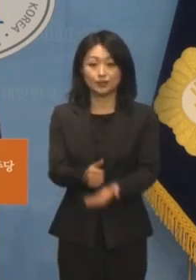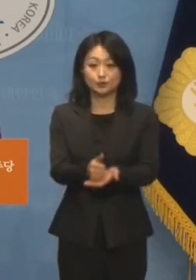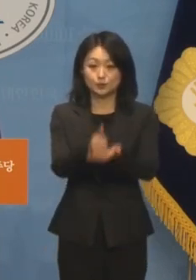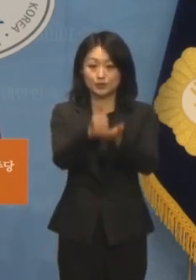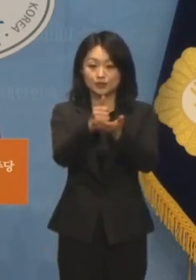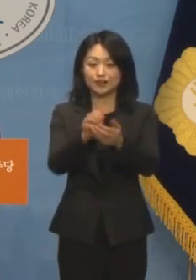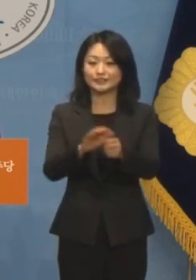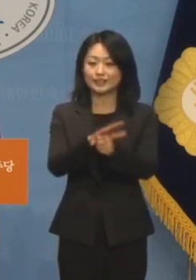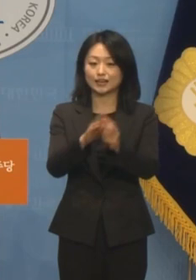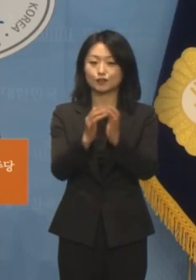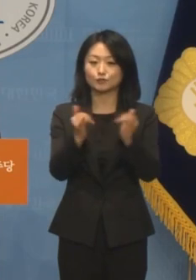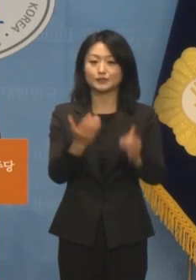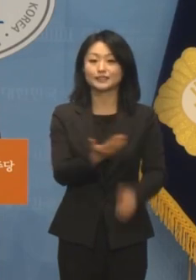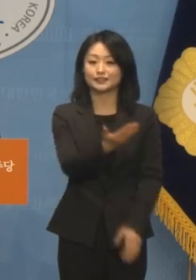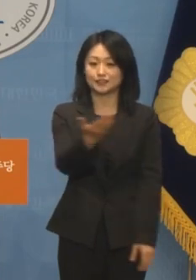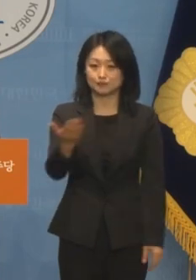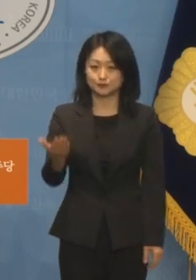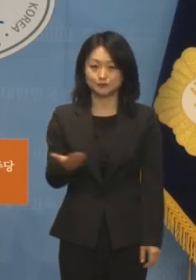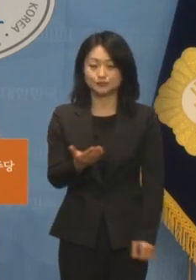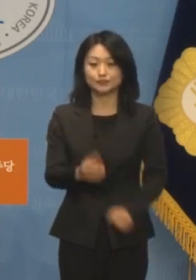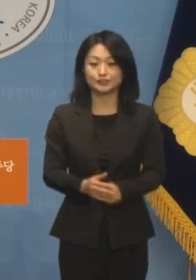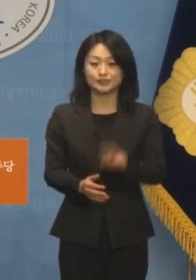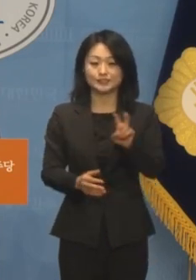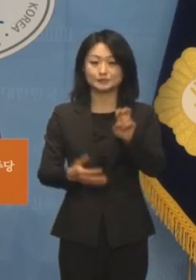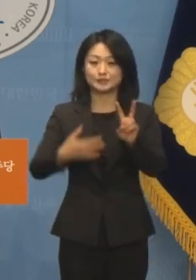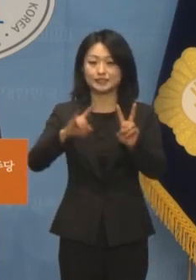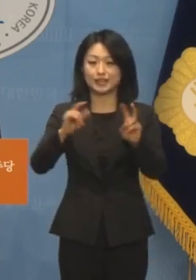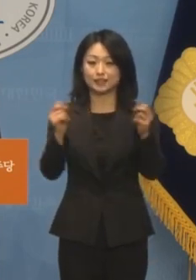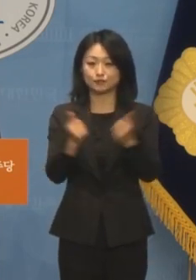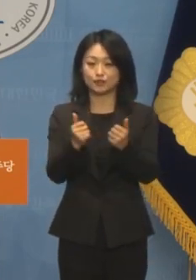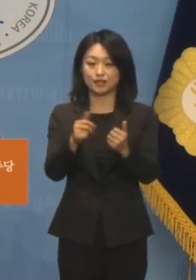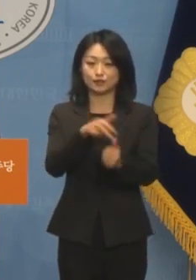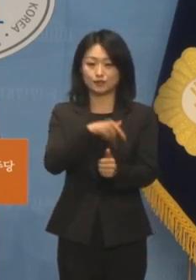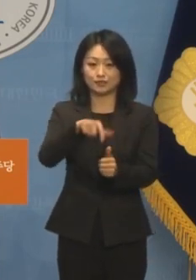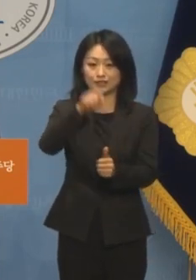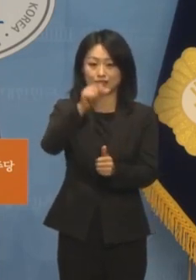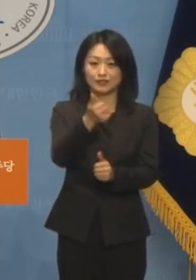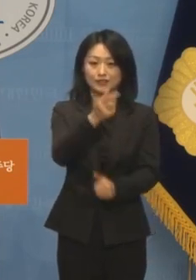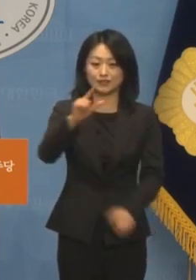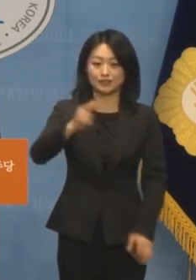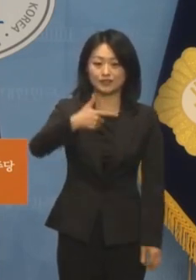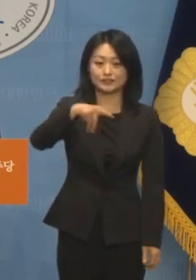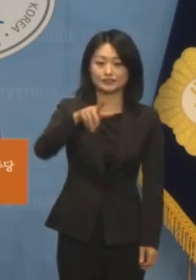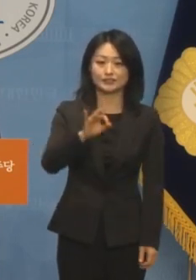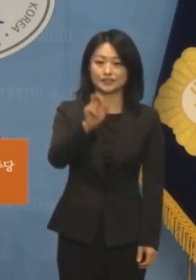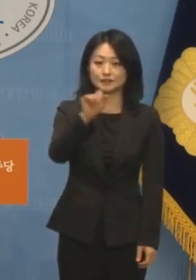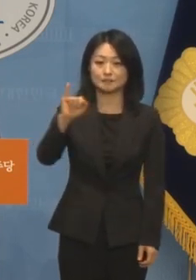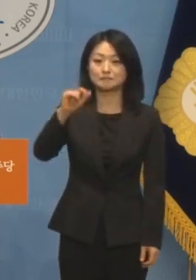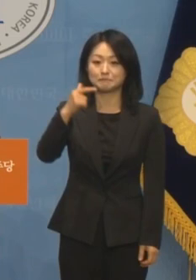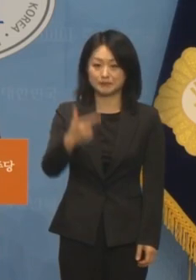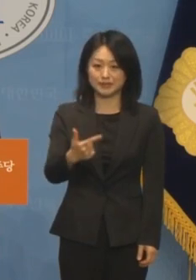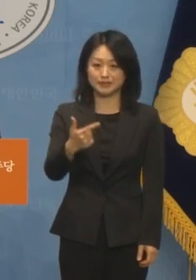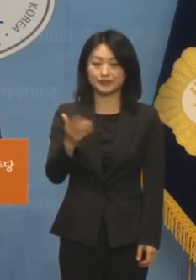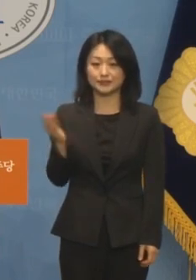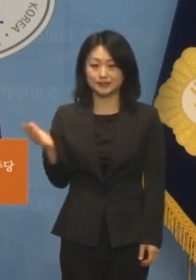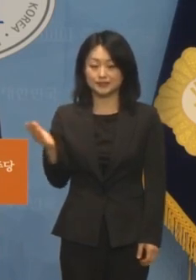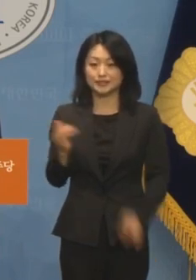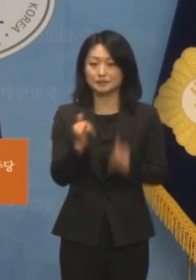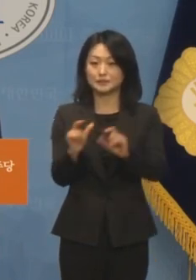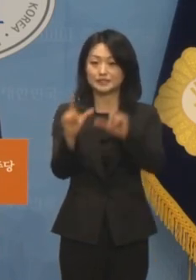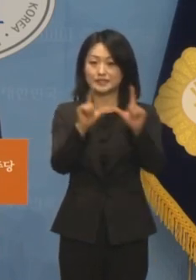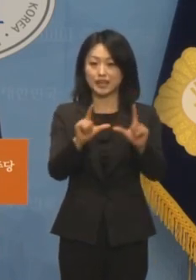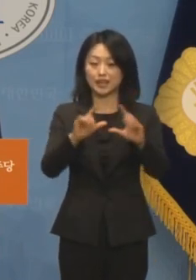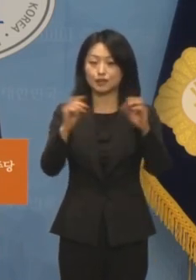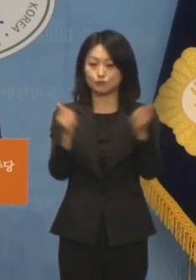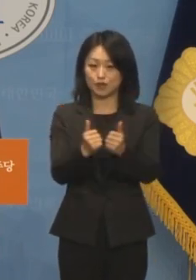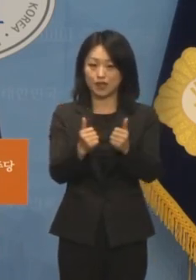존경하고 사랑하는 국민 여러분, 제22대 국회 당선인 한창민입니다. 저는 민생국회,